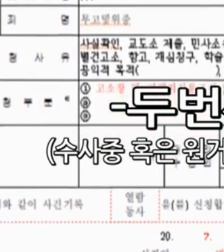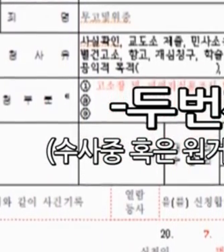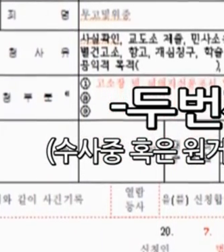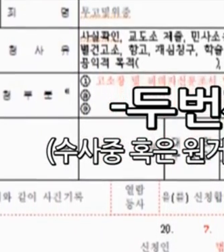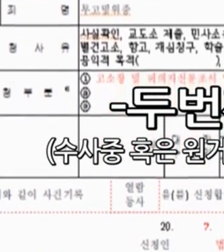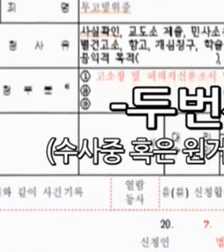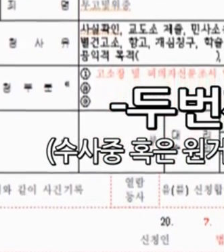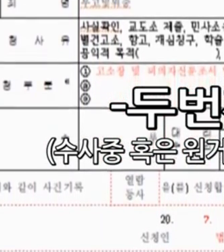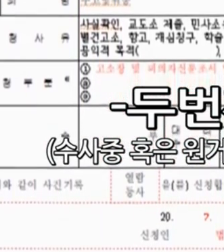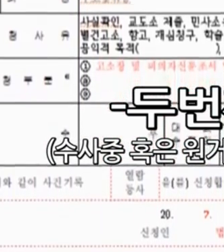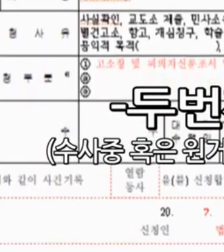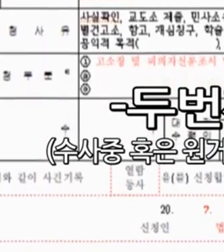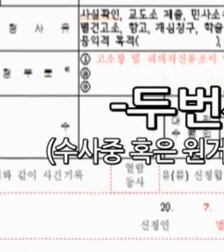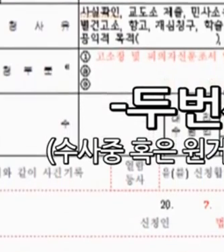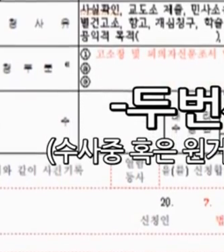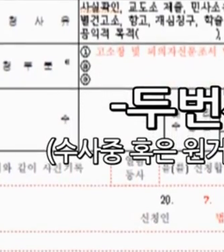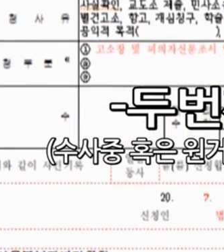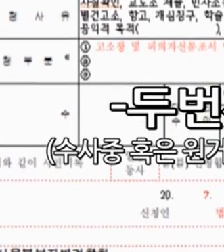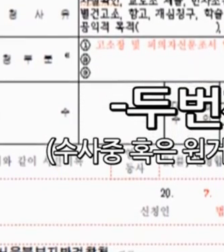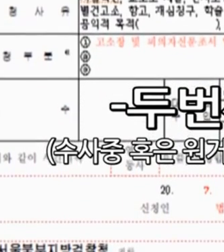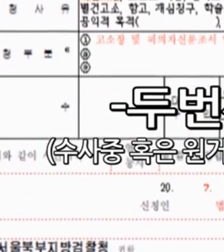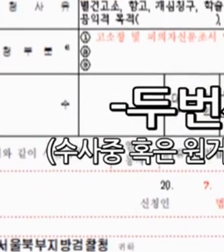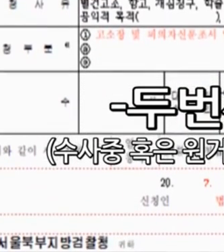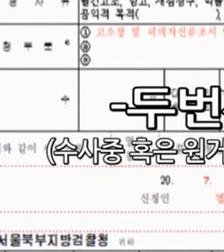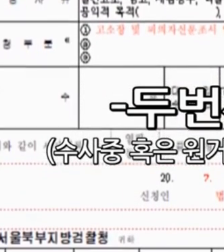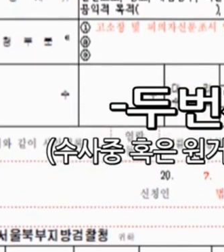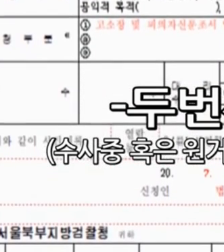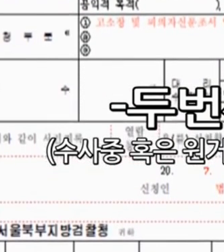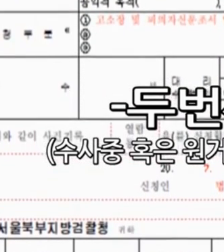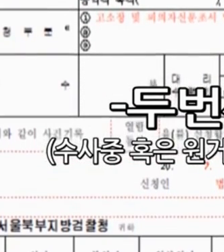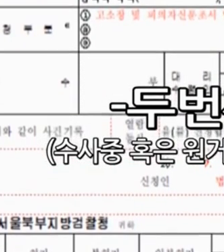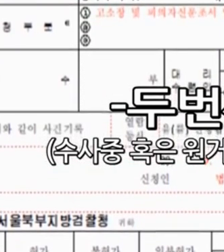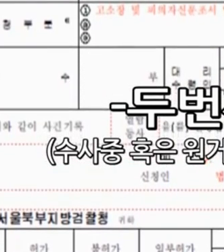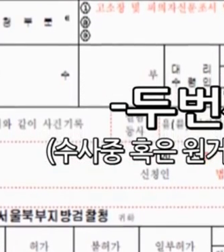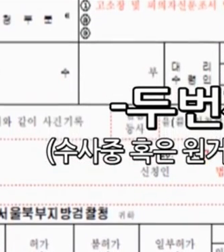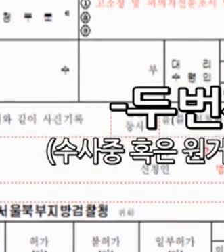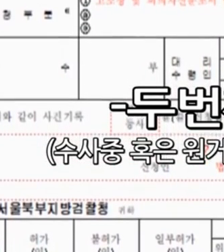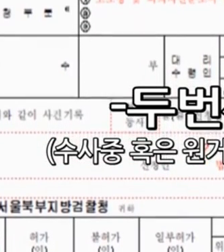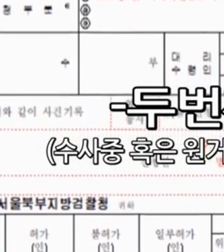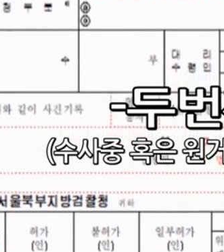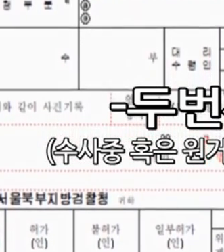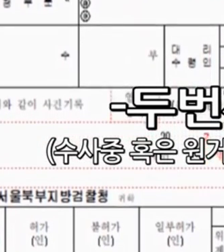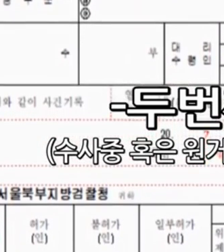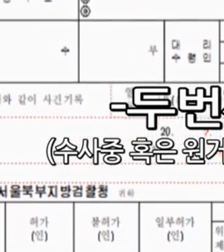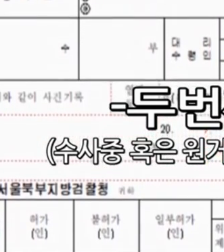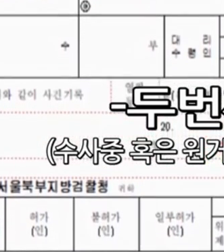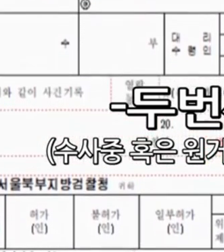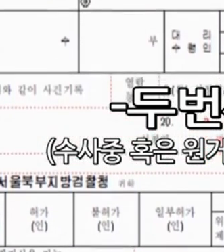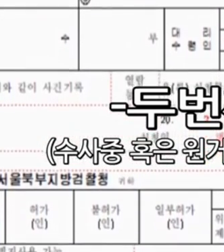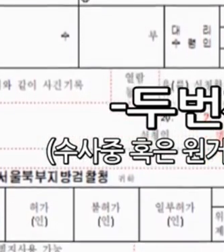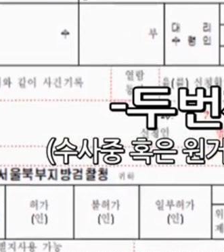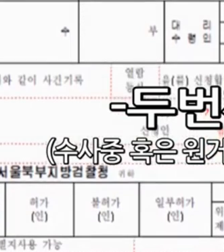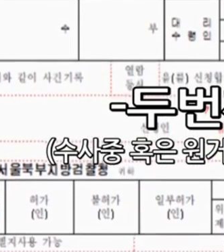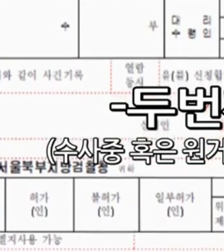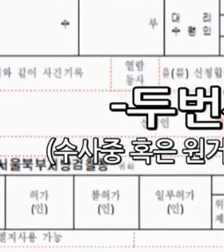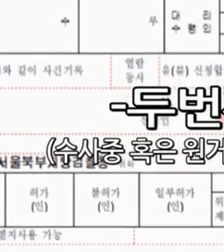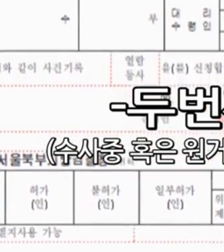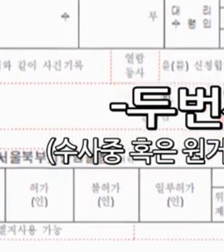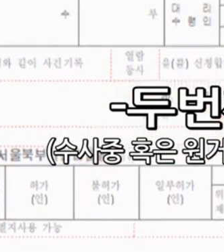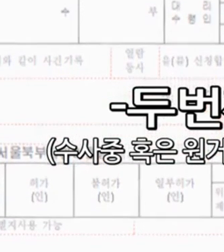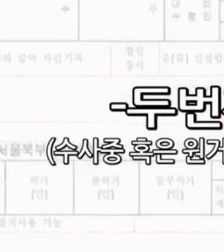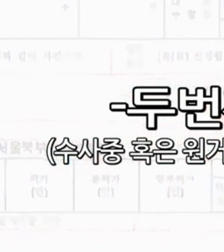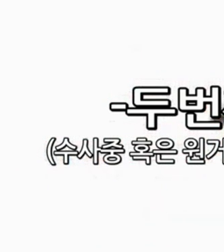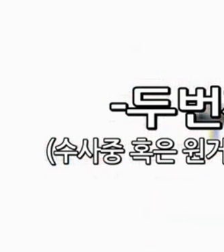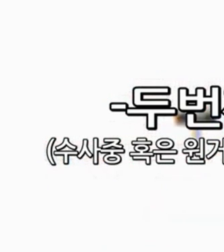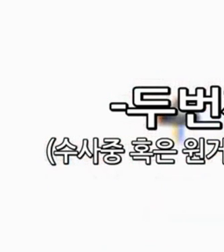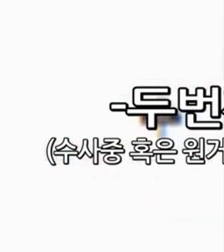신청서 밑부분을 보시면 대리 수령인이 있는데 성명과 연락처를 작성을 하셨는지 확인하셔야 합니다. 그리고